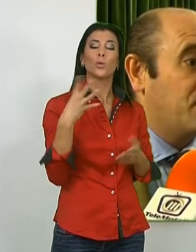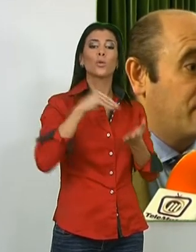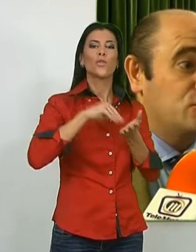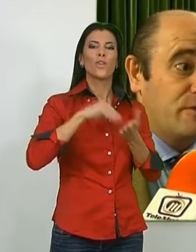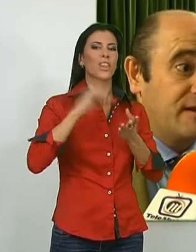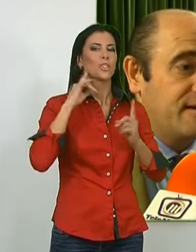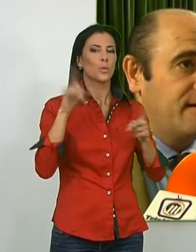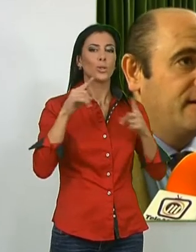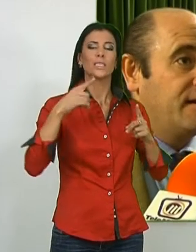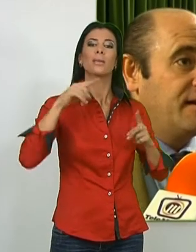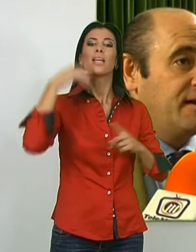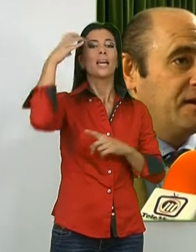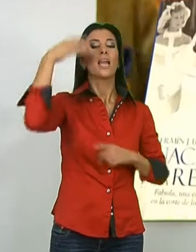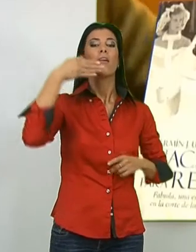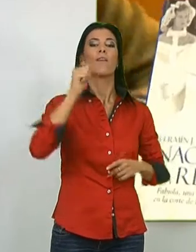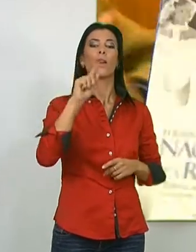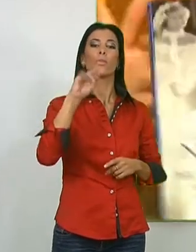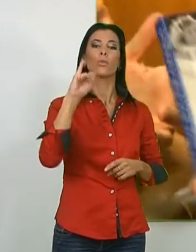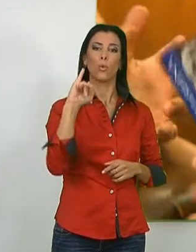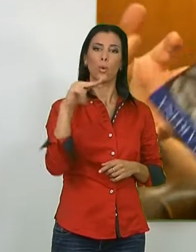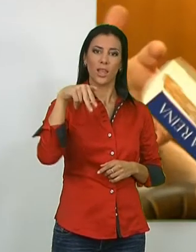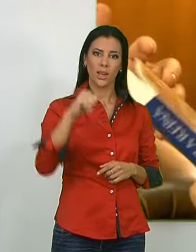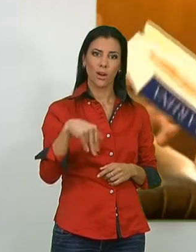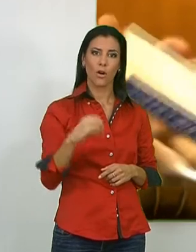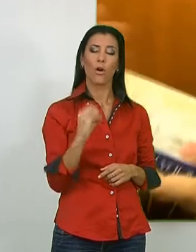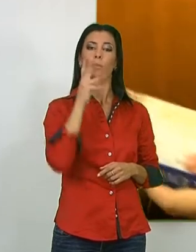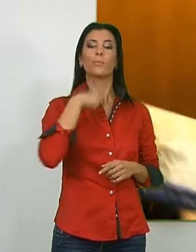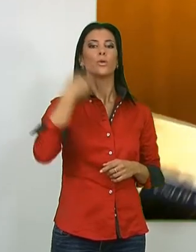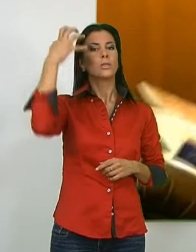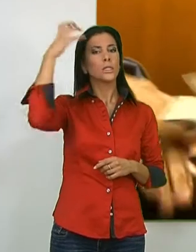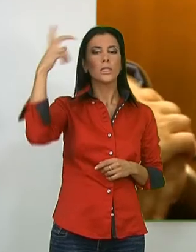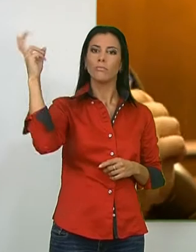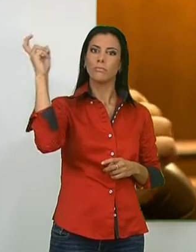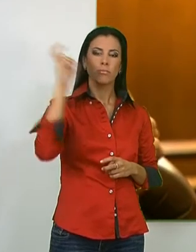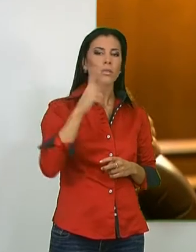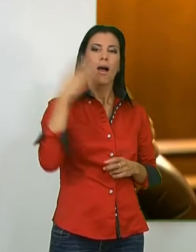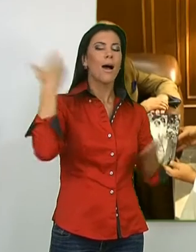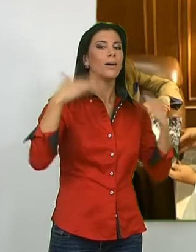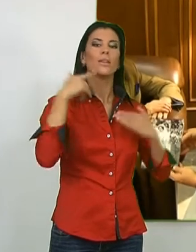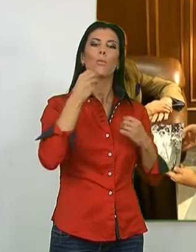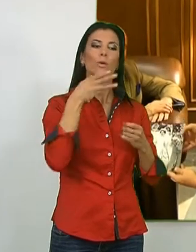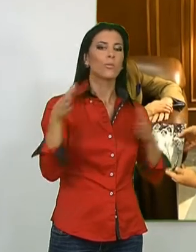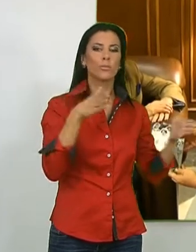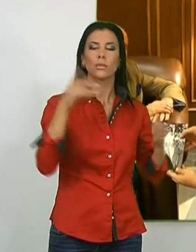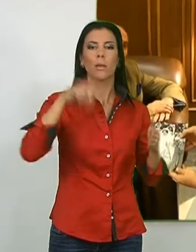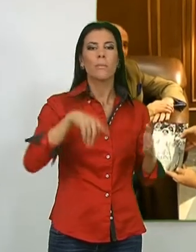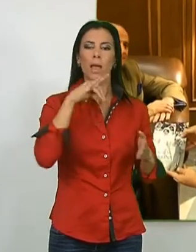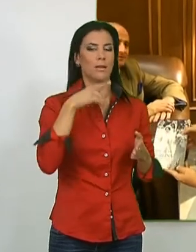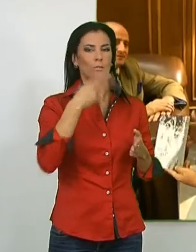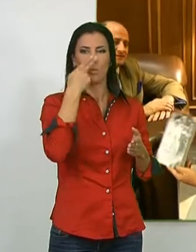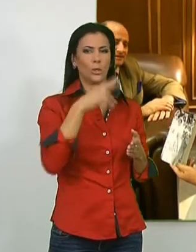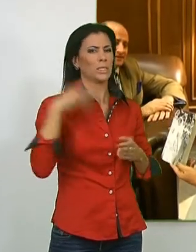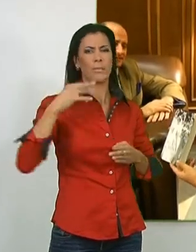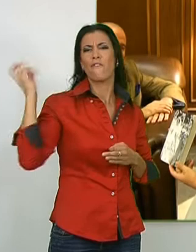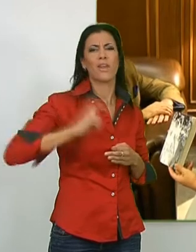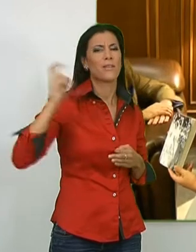certamen de música rey balduíno y por estar en motril lugar en el que los reyes belgas han compartido buenos y malos momentos